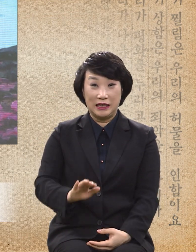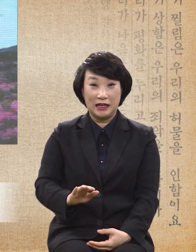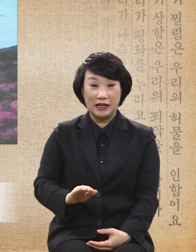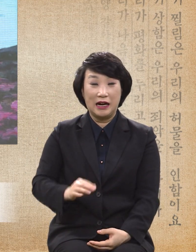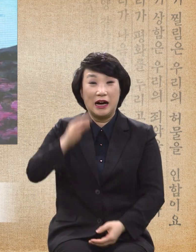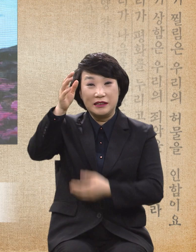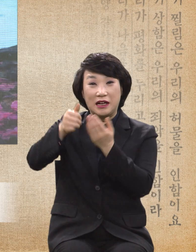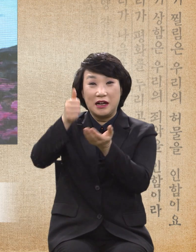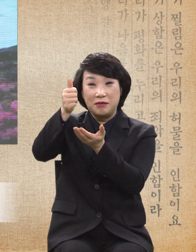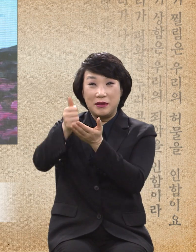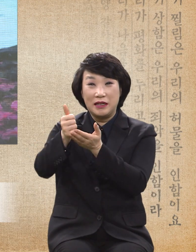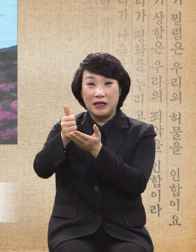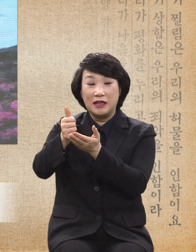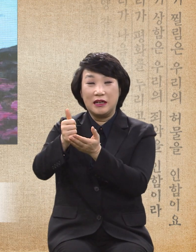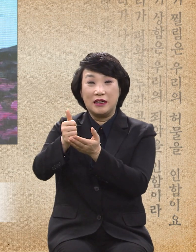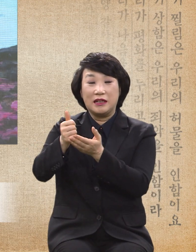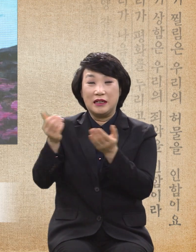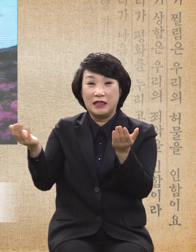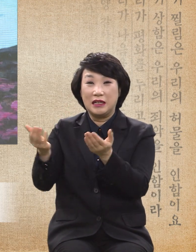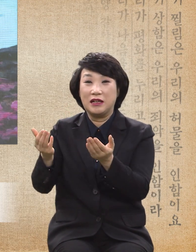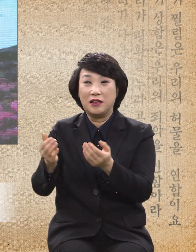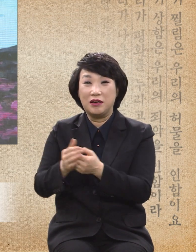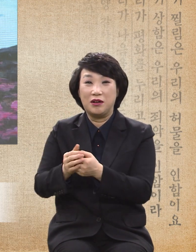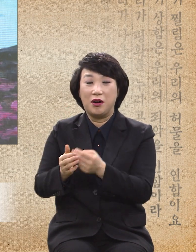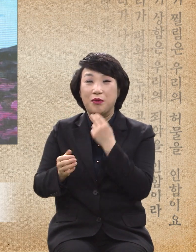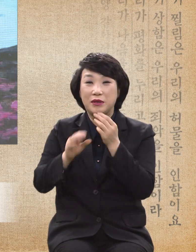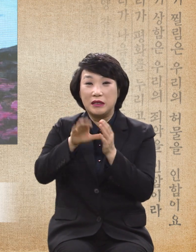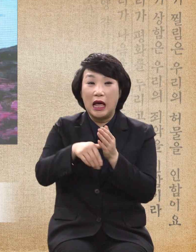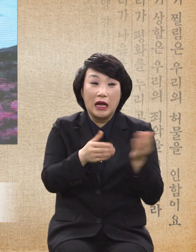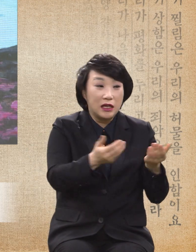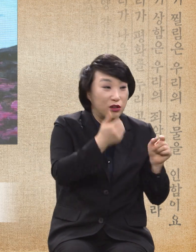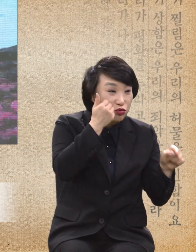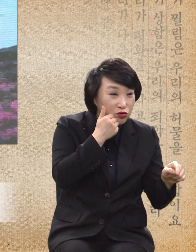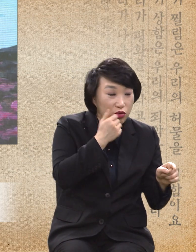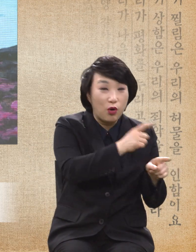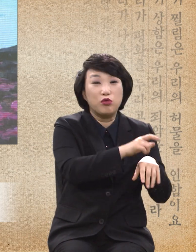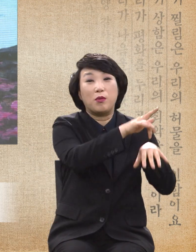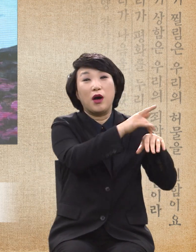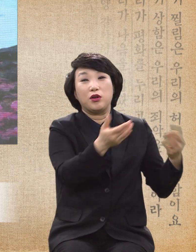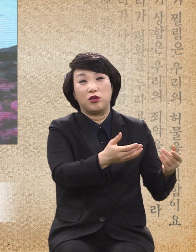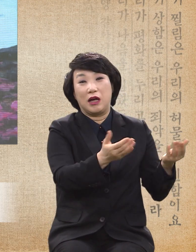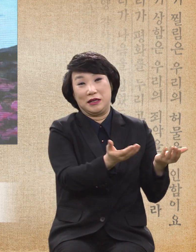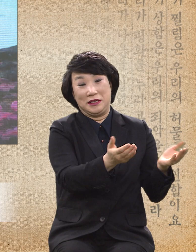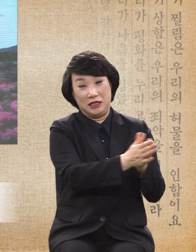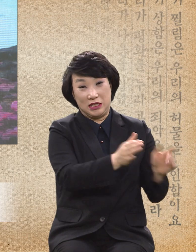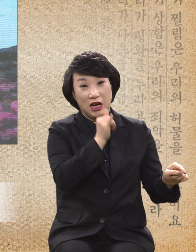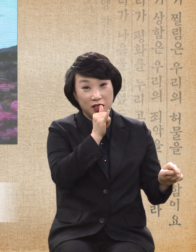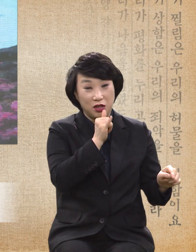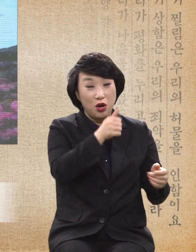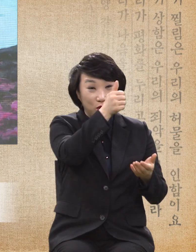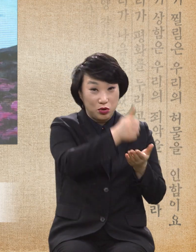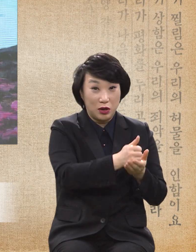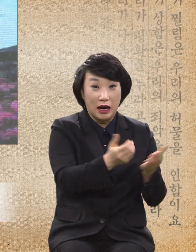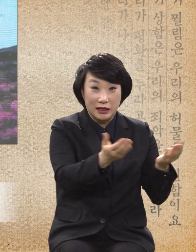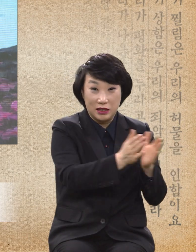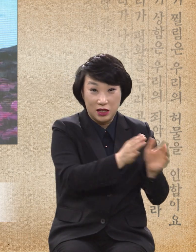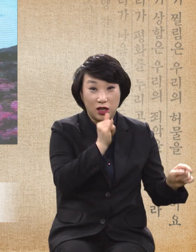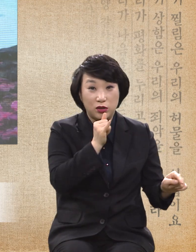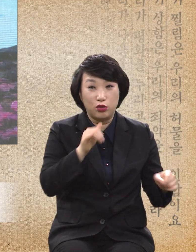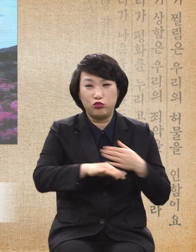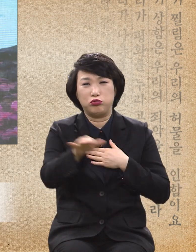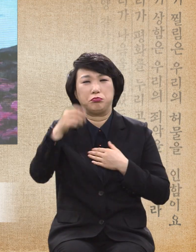누가 하나님이 할 일 없을 때 일하느냐? 마귀사단 귀신 역사가, 죄가 정신차려라 이